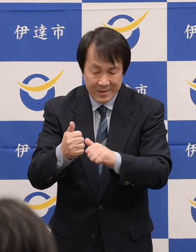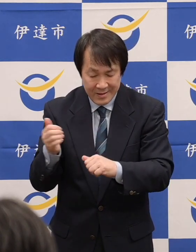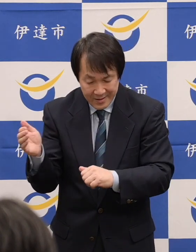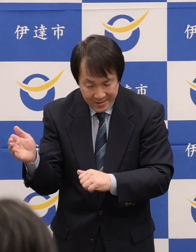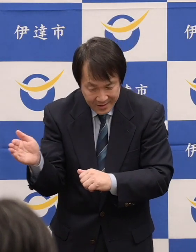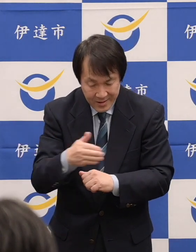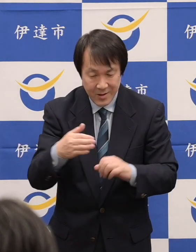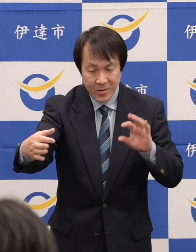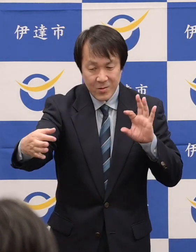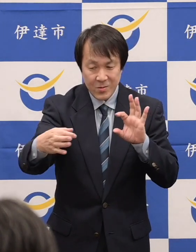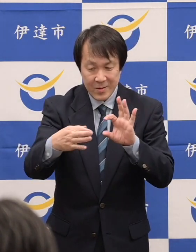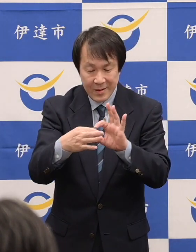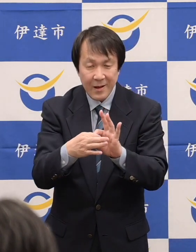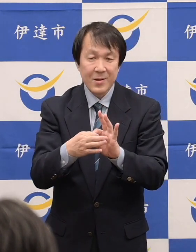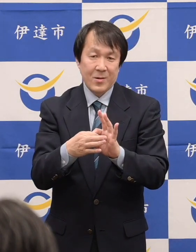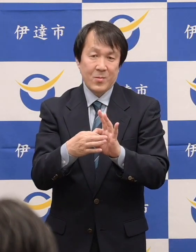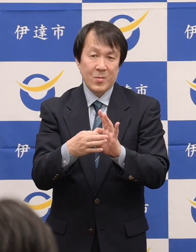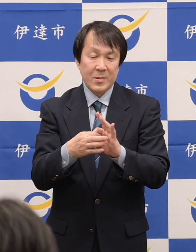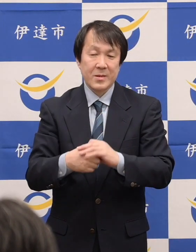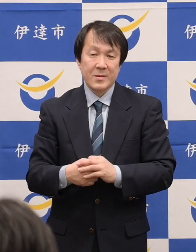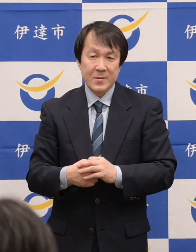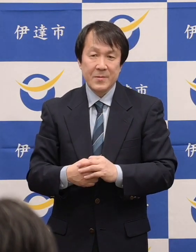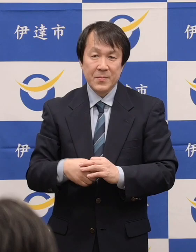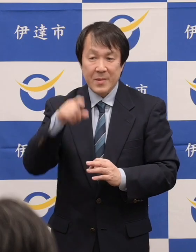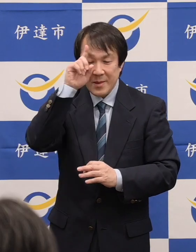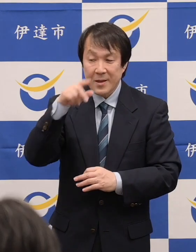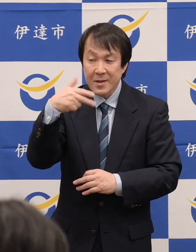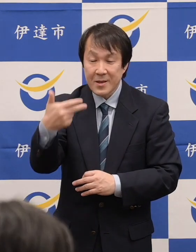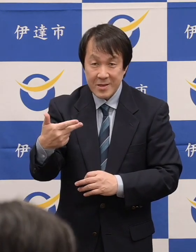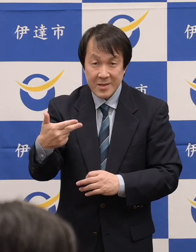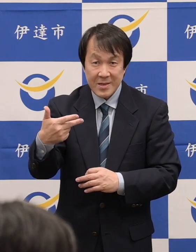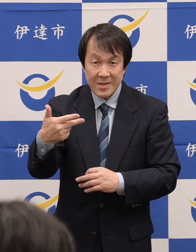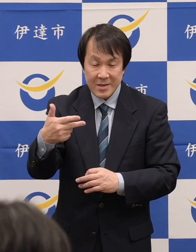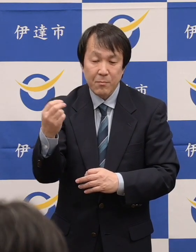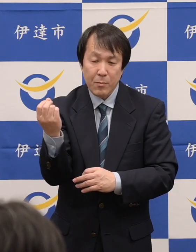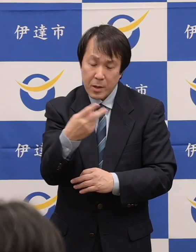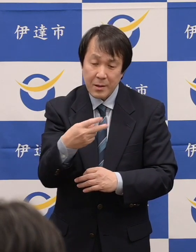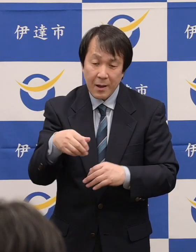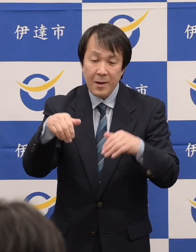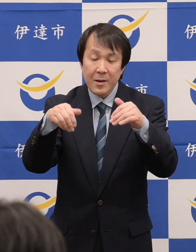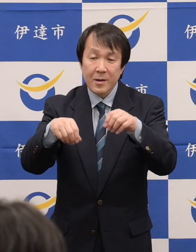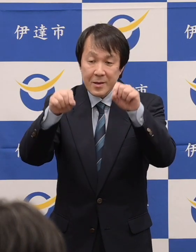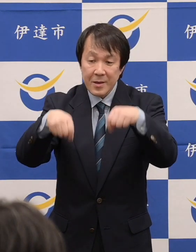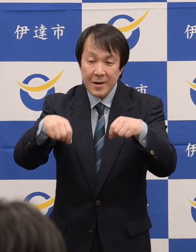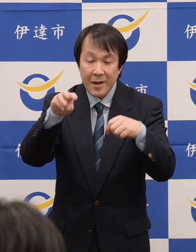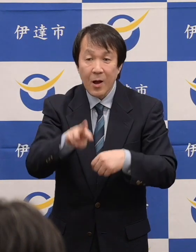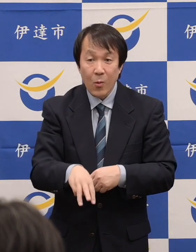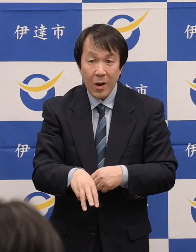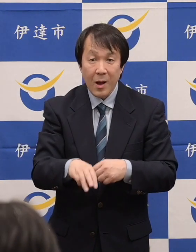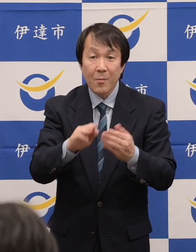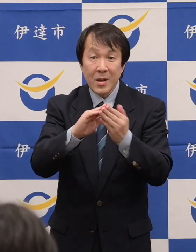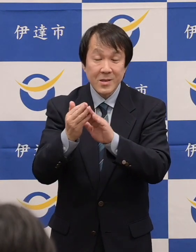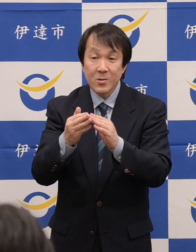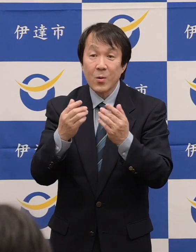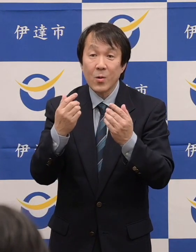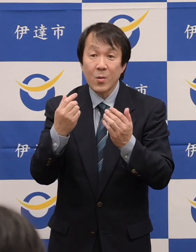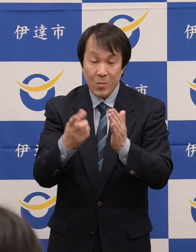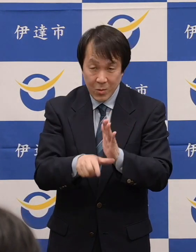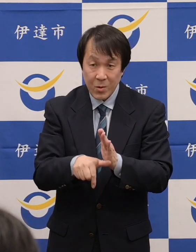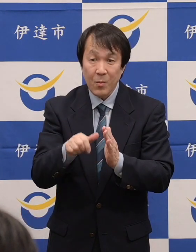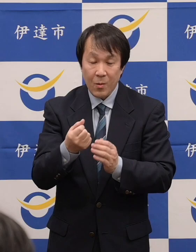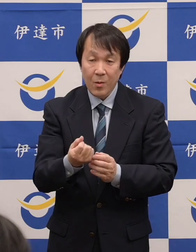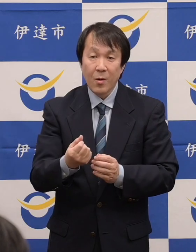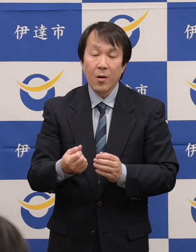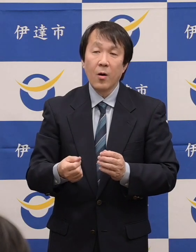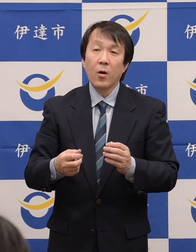。伊達市におきましてもそうです、柳川町時代におきましても、唯一 の, その姉妹都市とし